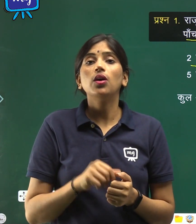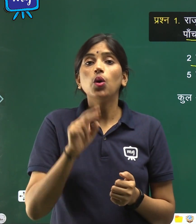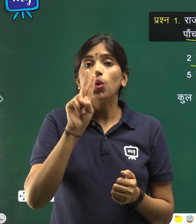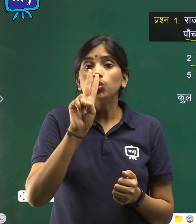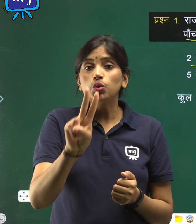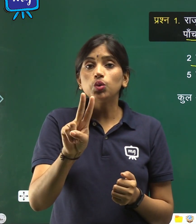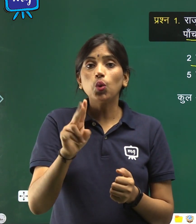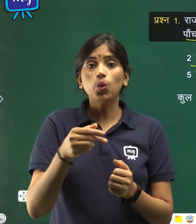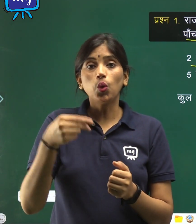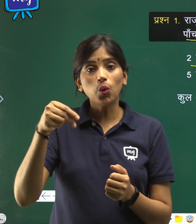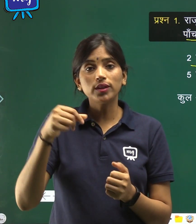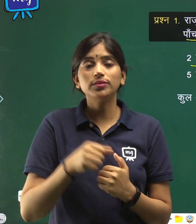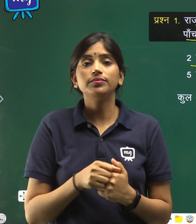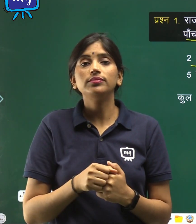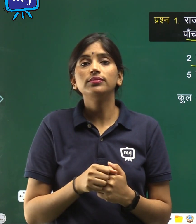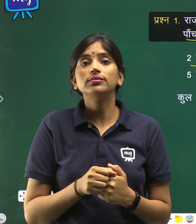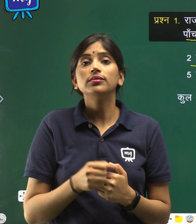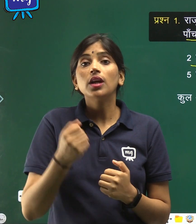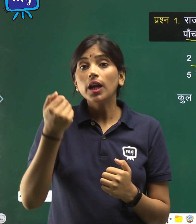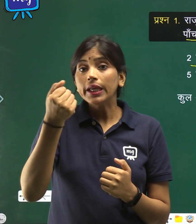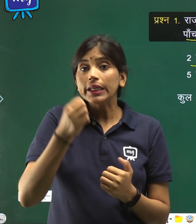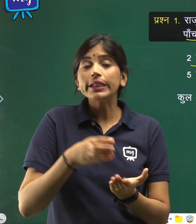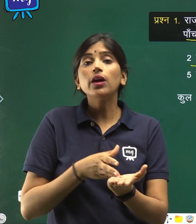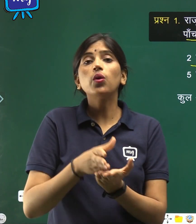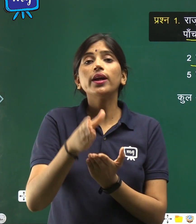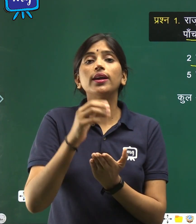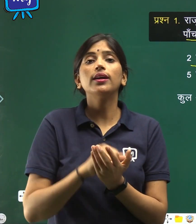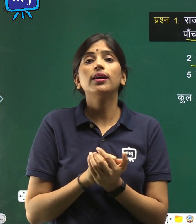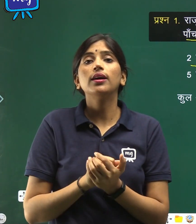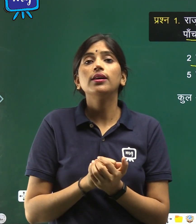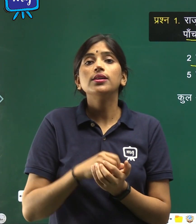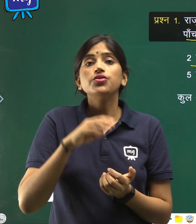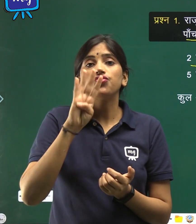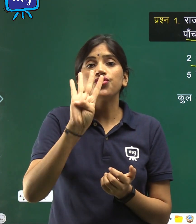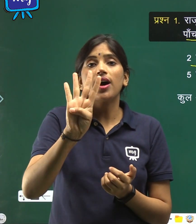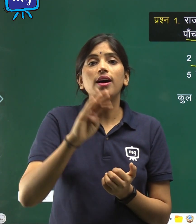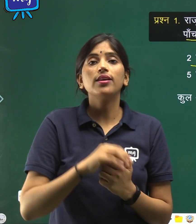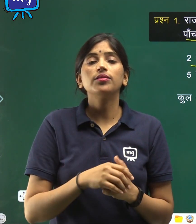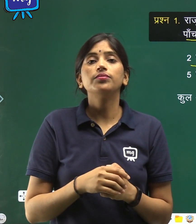2 नोट। तो कितने हो गए? 4।